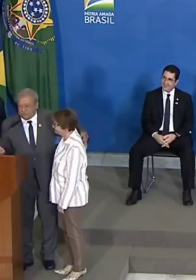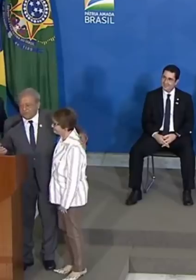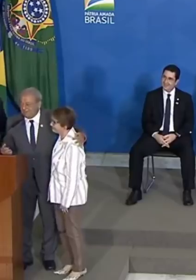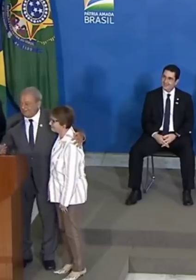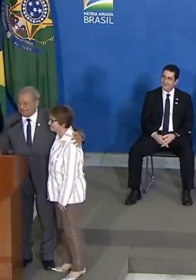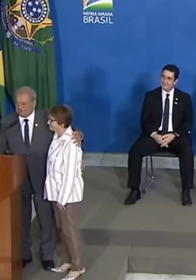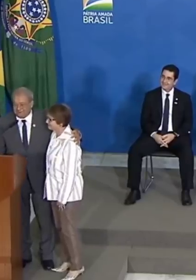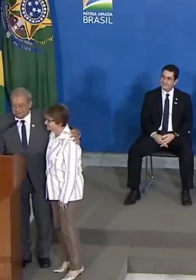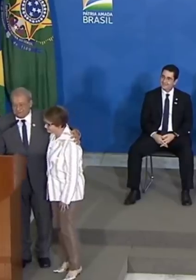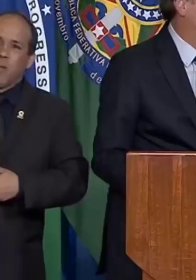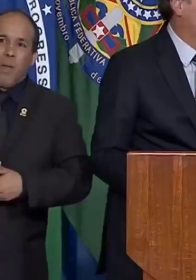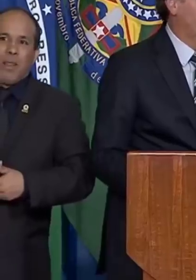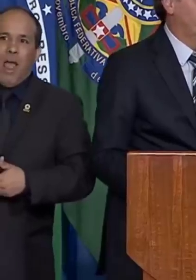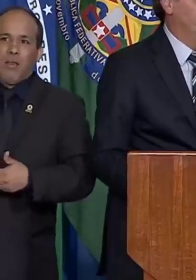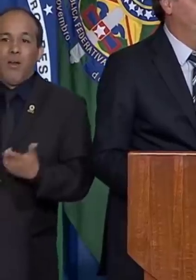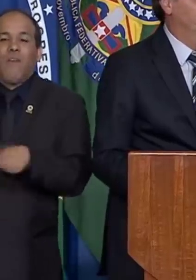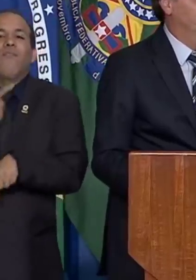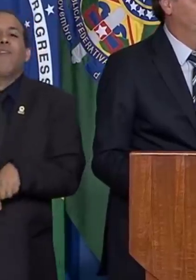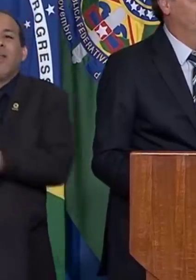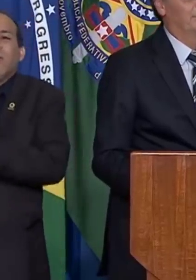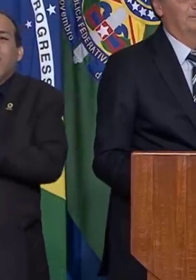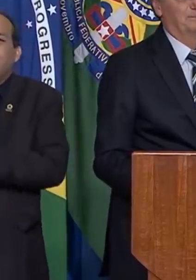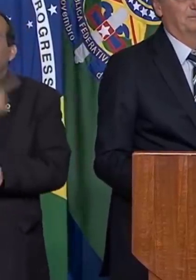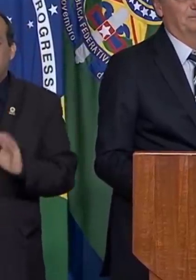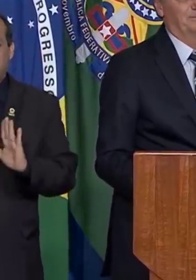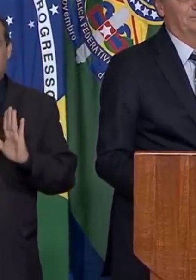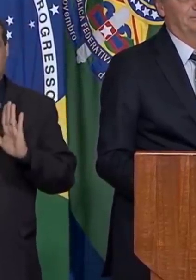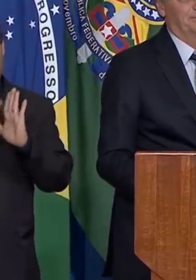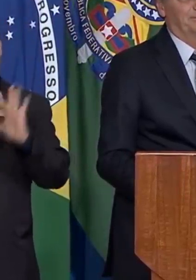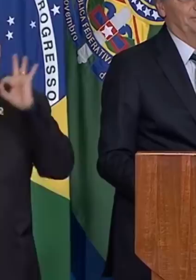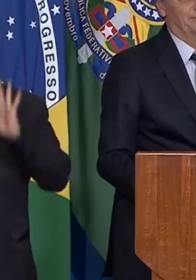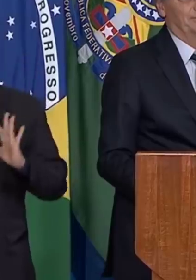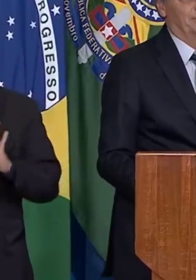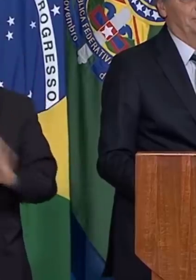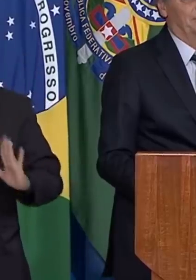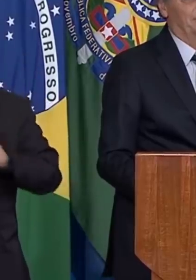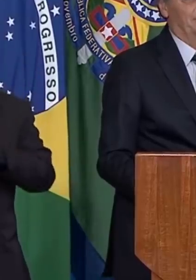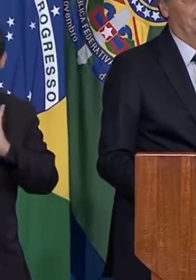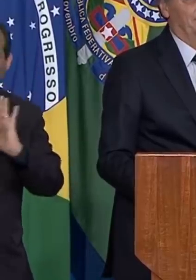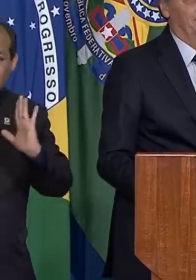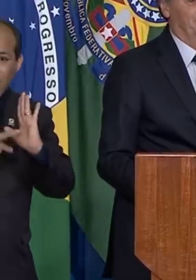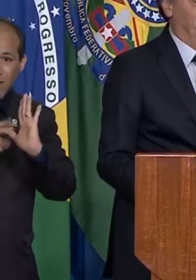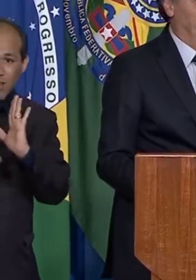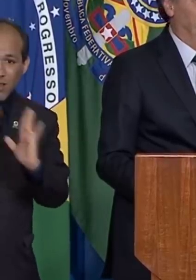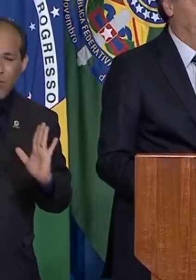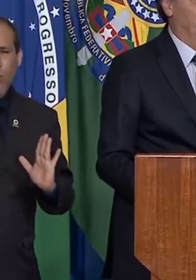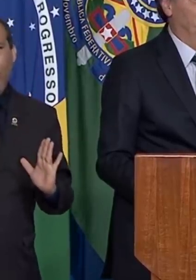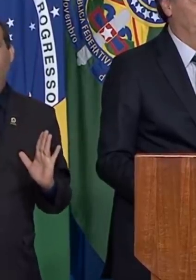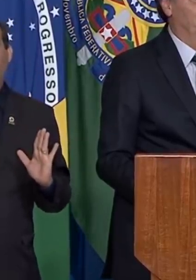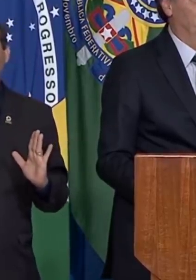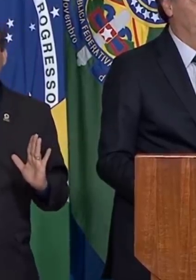atos que nós tanto desejávamos. O significado desse ato, para quem conhece, sabe